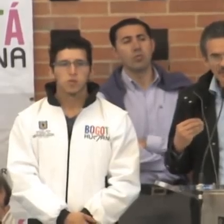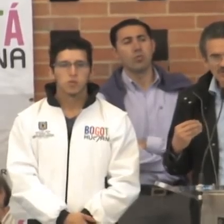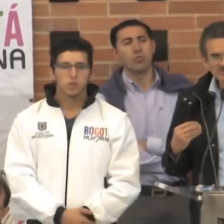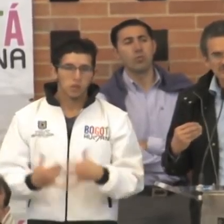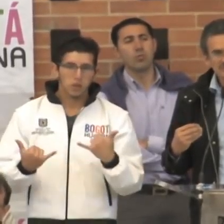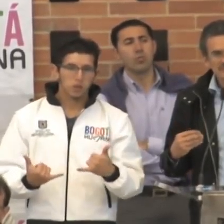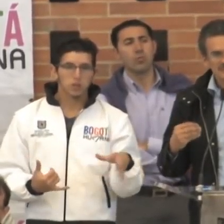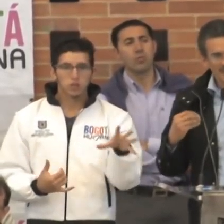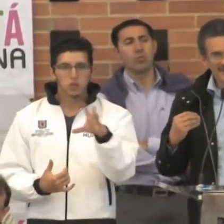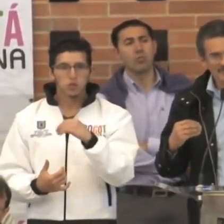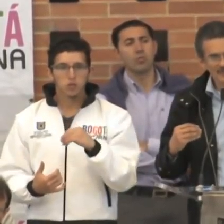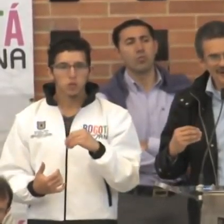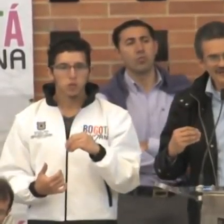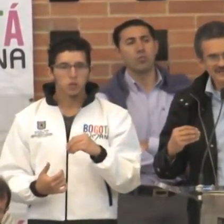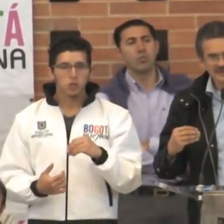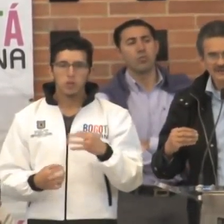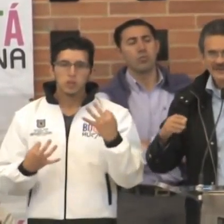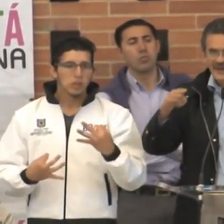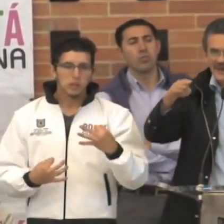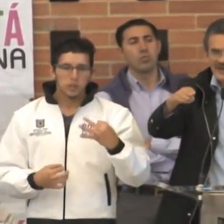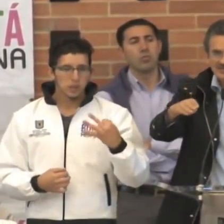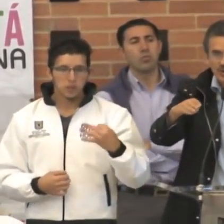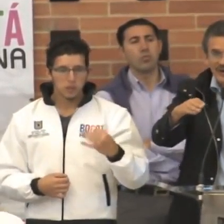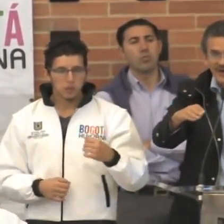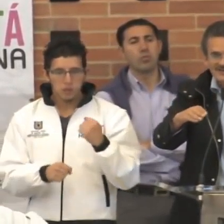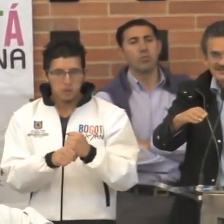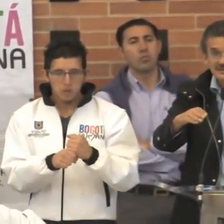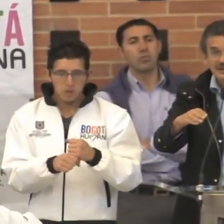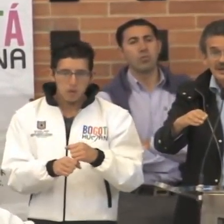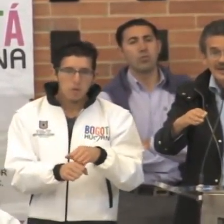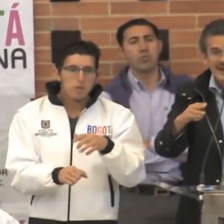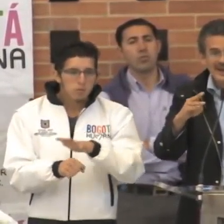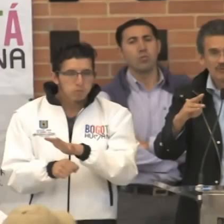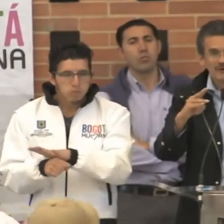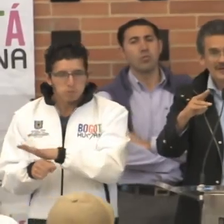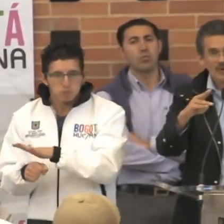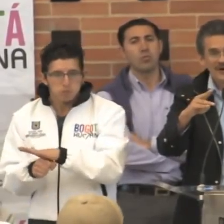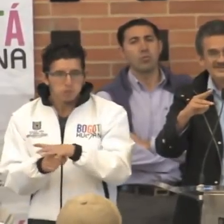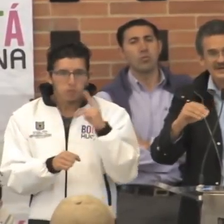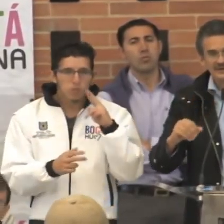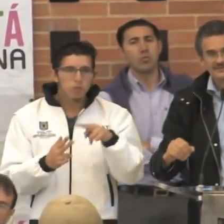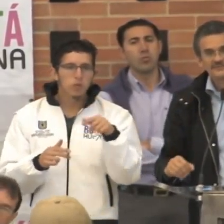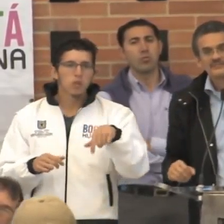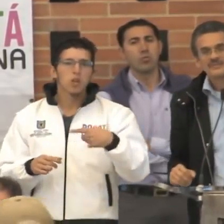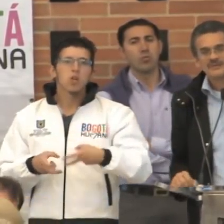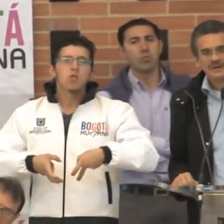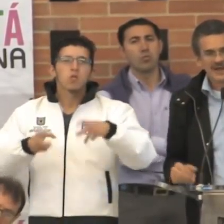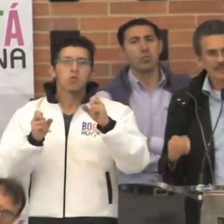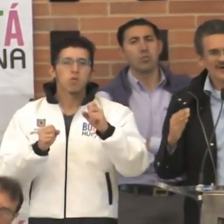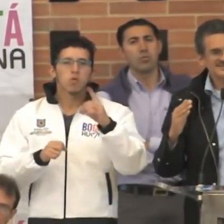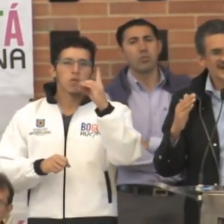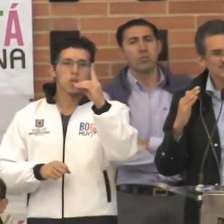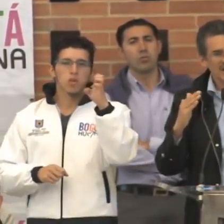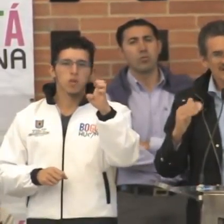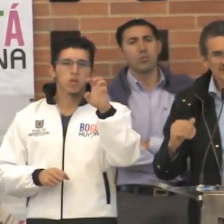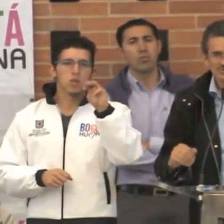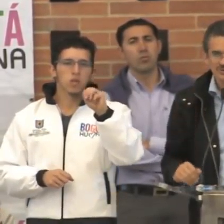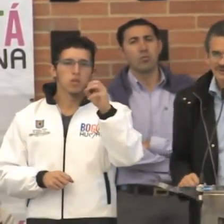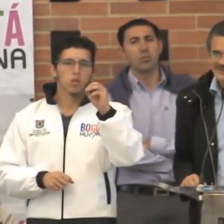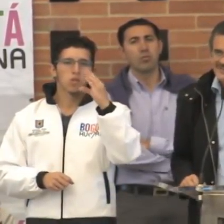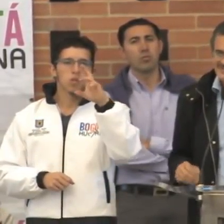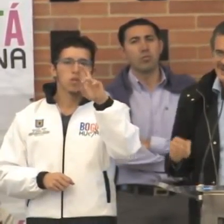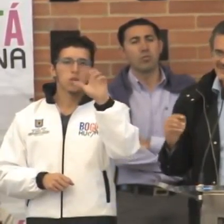Aquí estaremos de manera permanente en esto que es la nueva democracia, la democracia de los